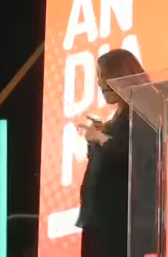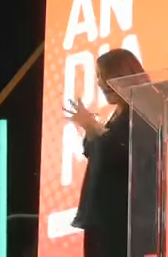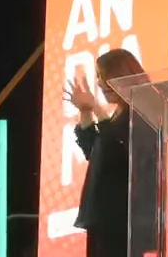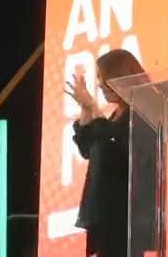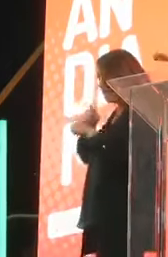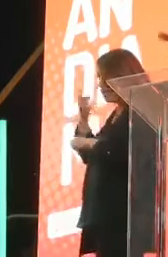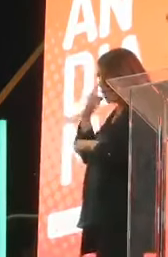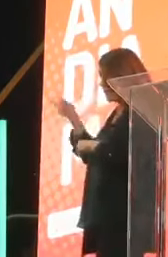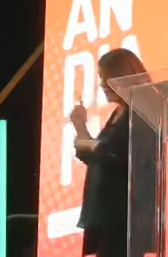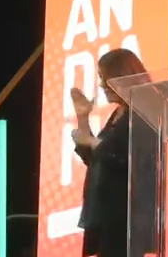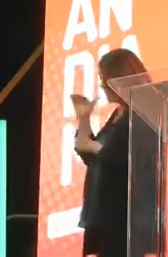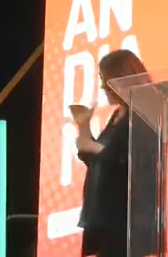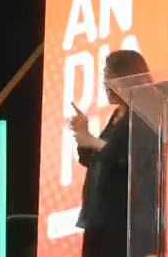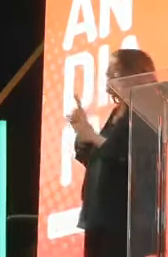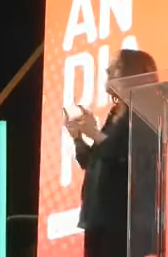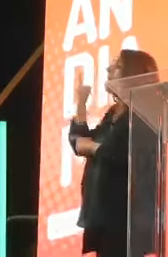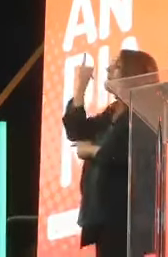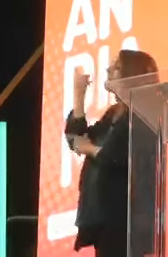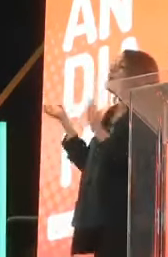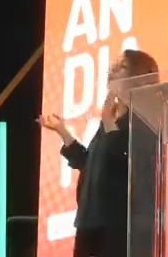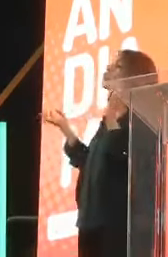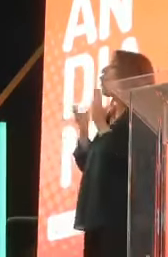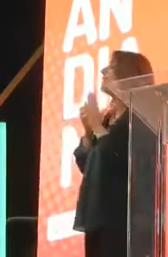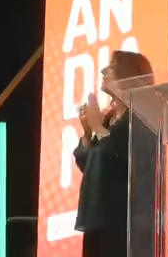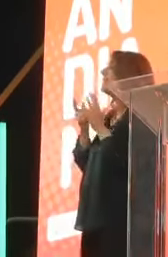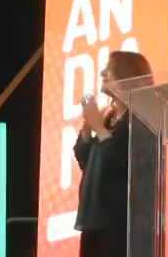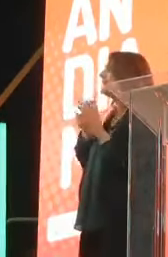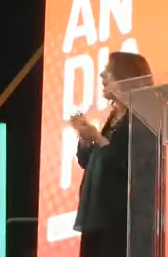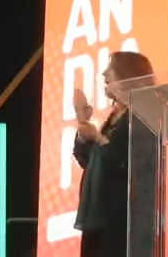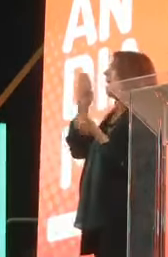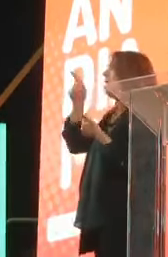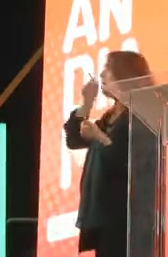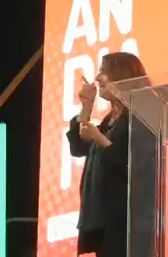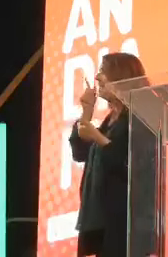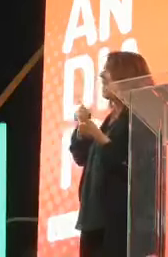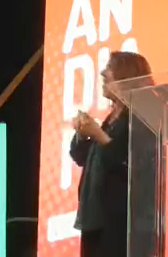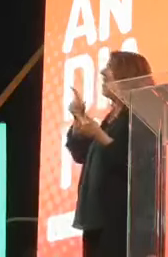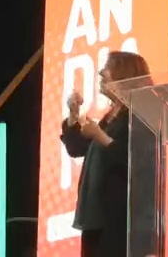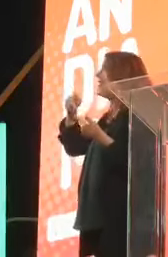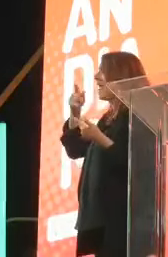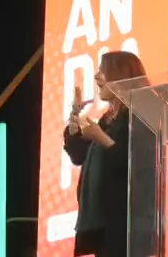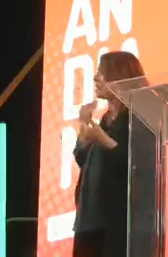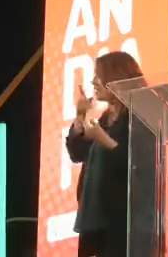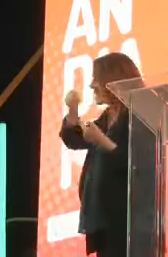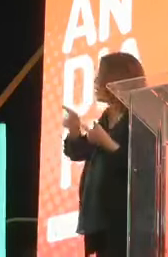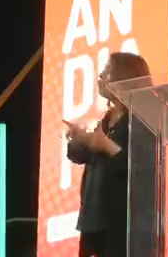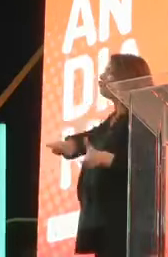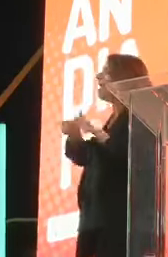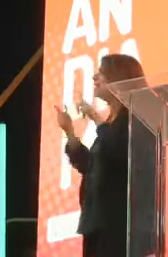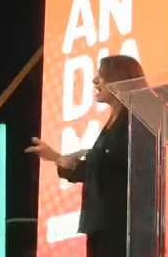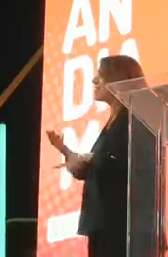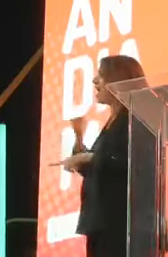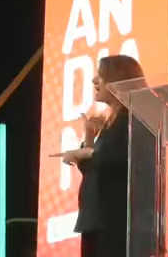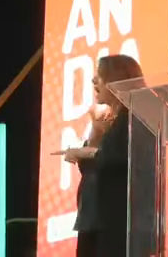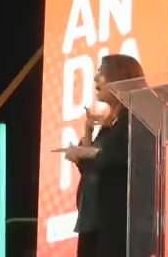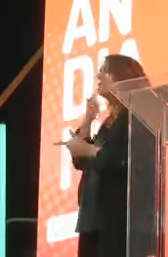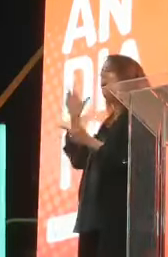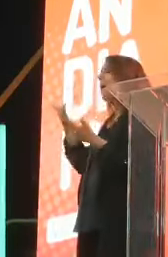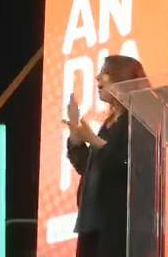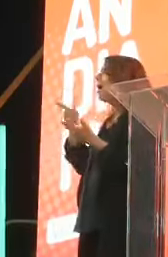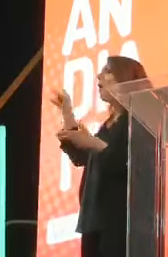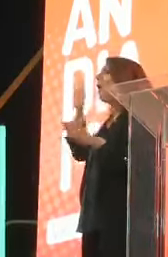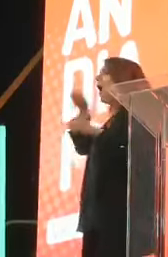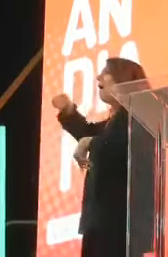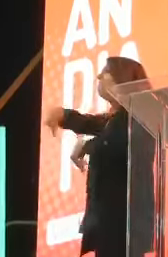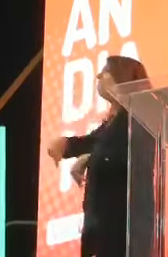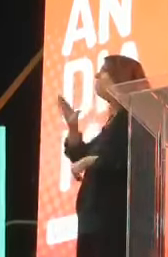hanno messo Bari come prima notizia, superando Biden, Netanyahu, il cessate il fuoco necessario a Gaza